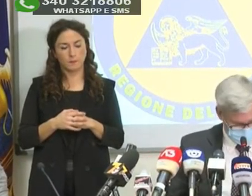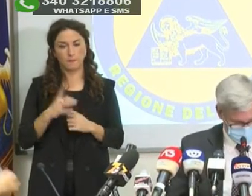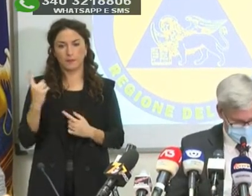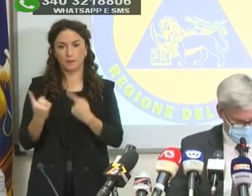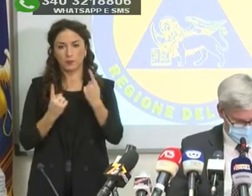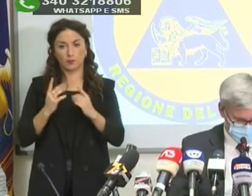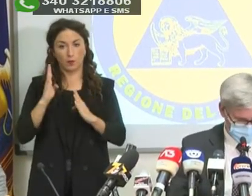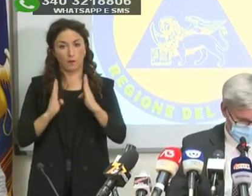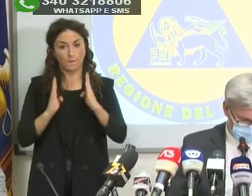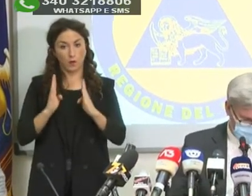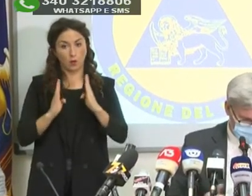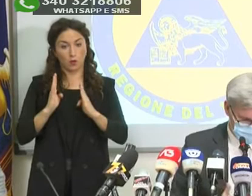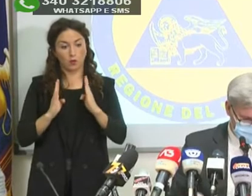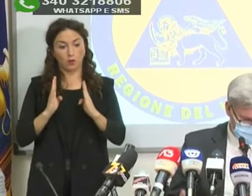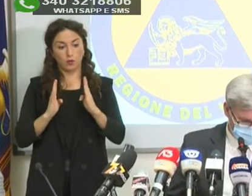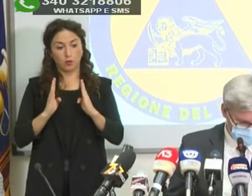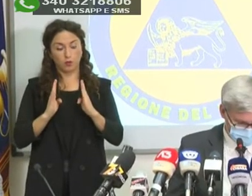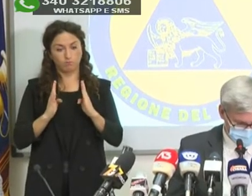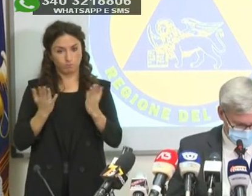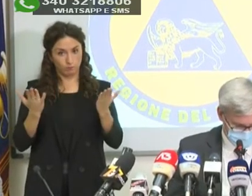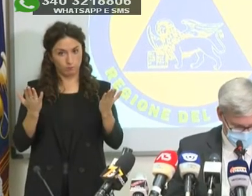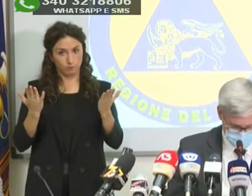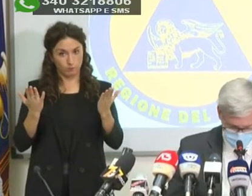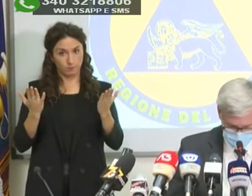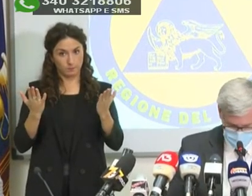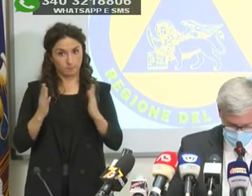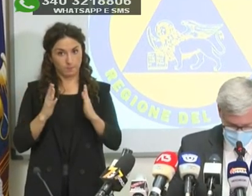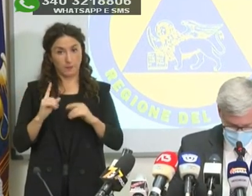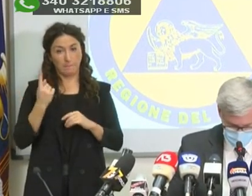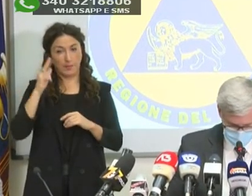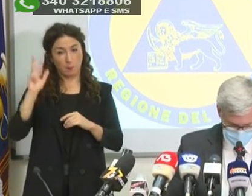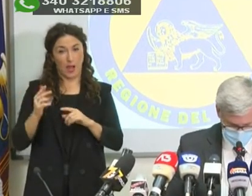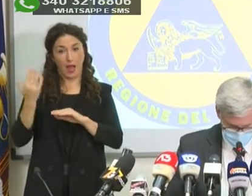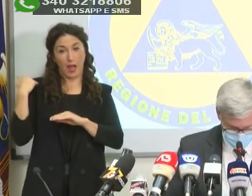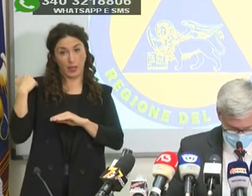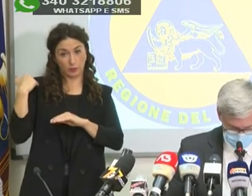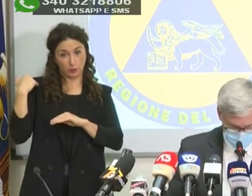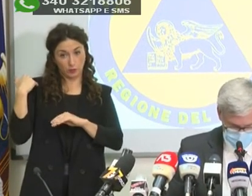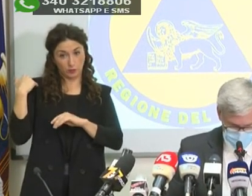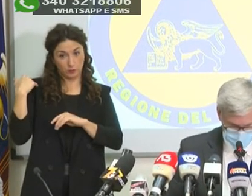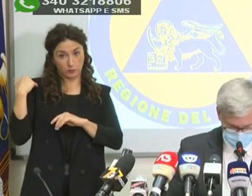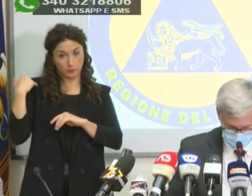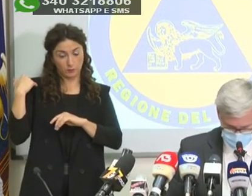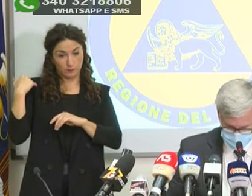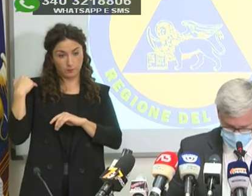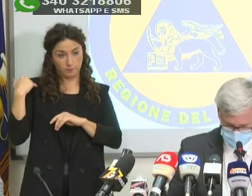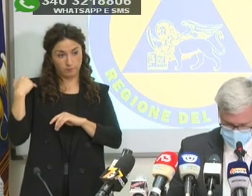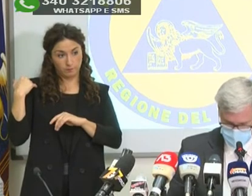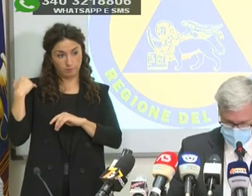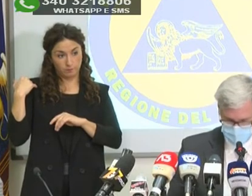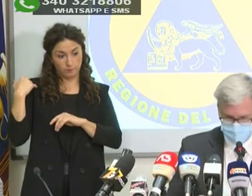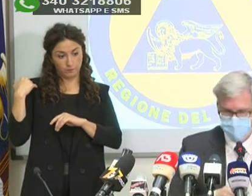a partire da, diciamo, quel grafico parte dal primo marzo, qualche giorno dopo